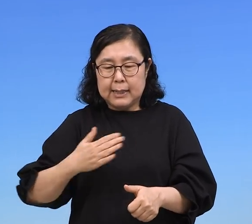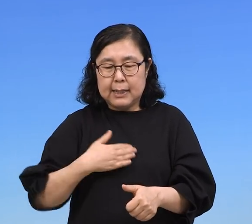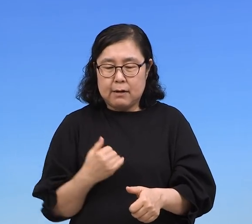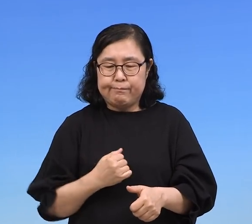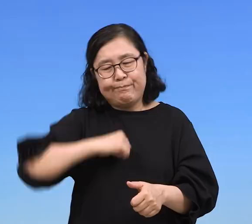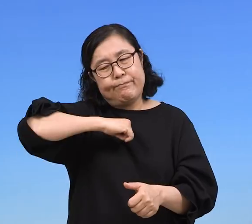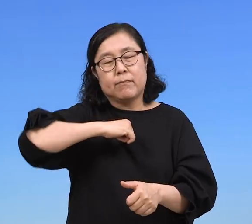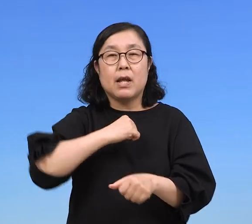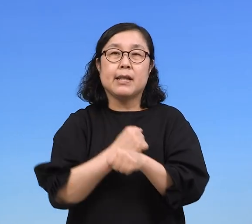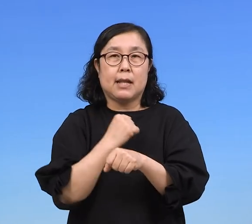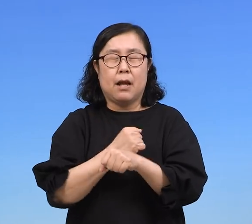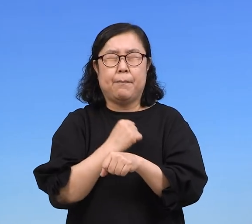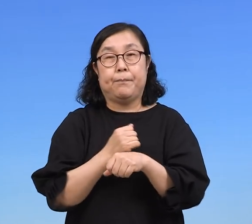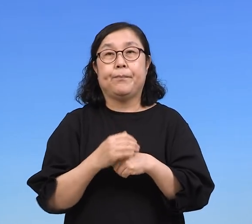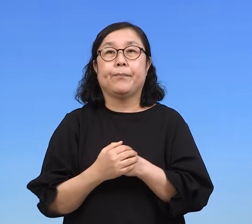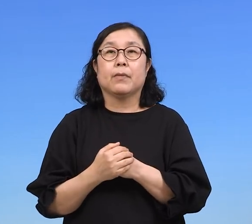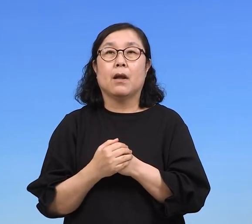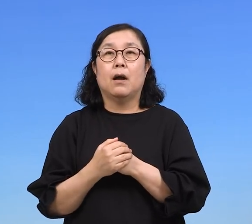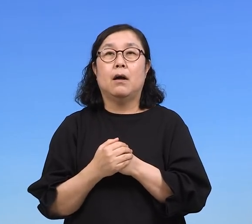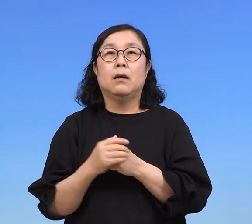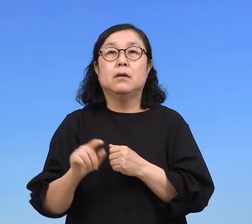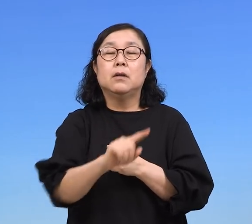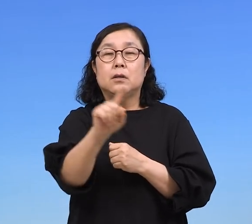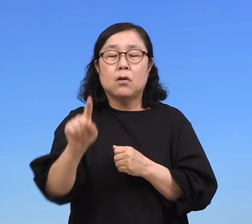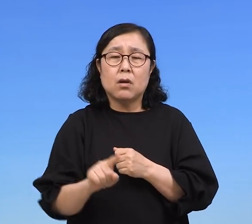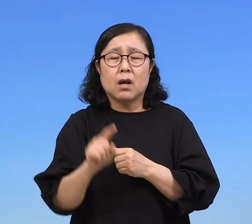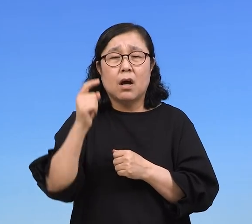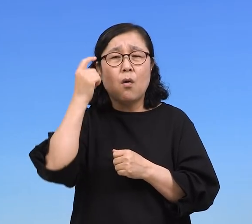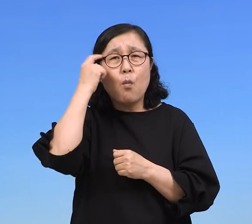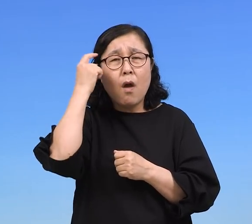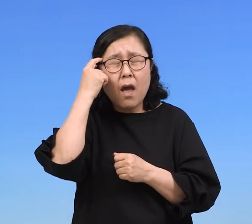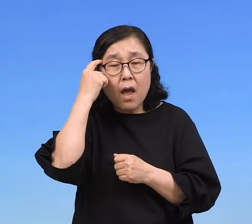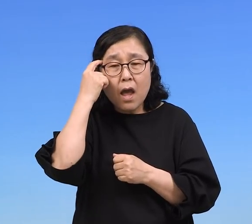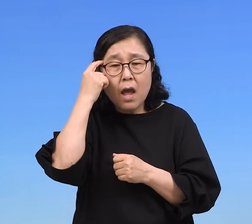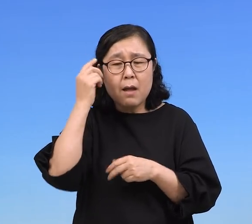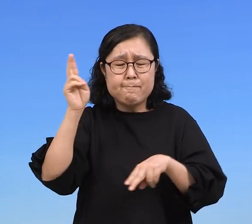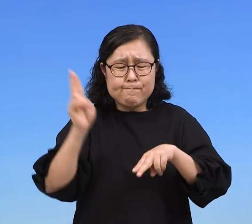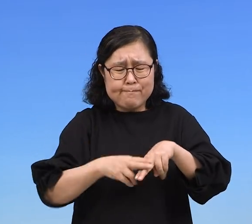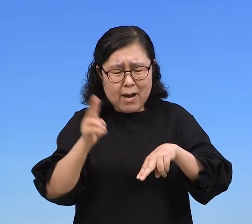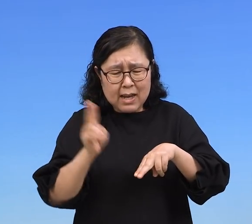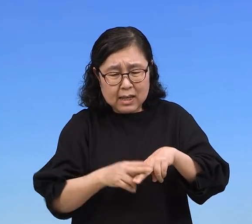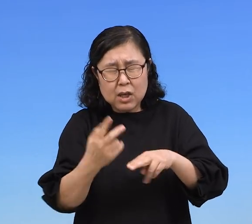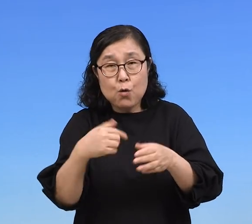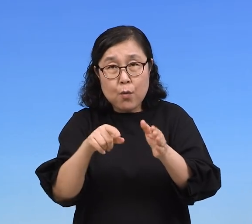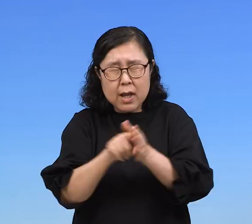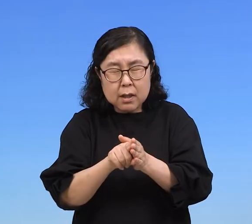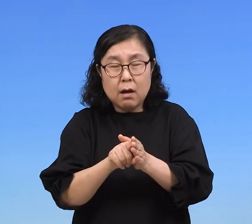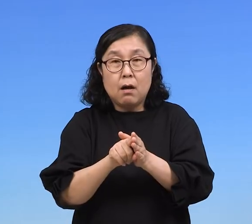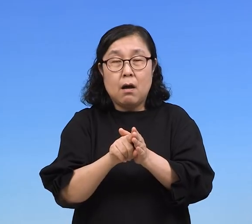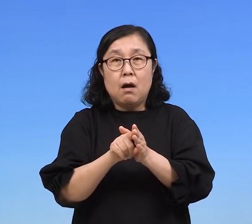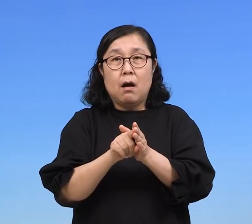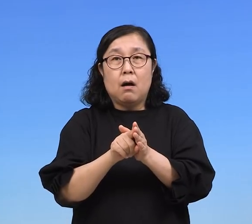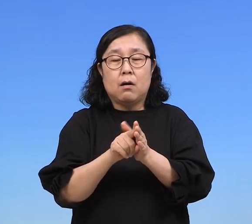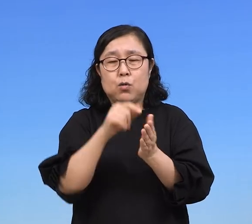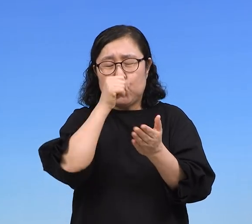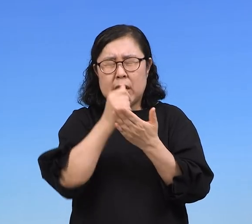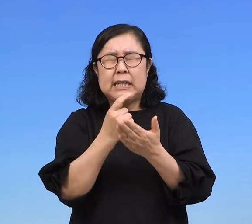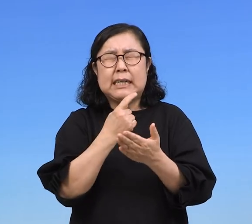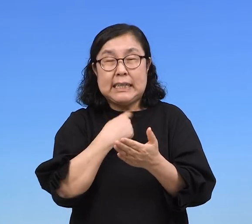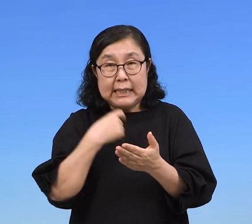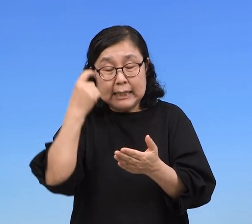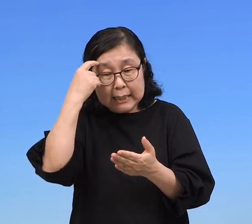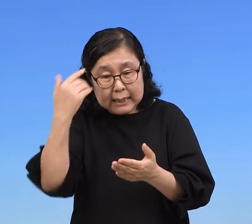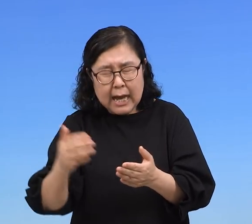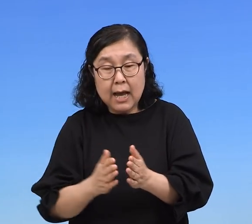나를 거역하였도다. 또 5절에 보니까 너희가 어찌하여 매를 더 맞으려고 패역을 거듭하느냐. 온